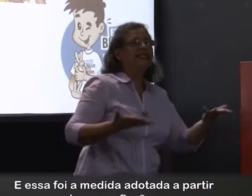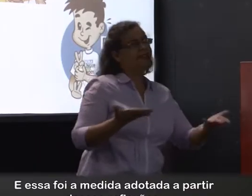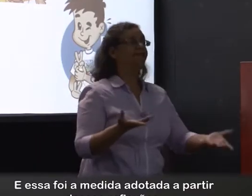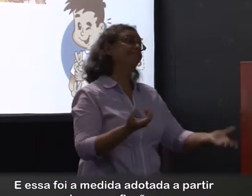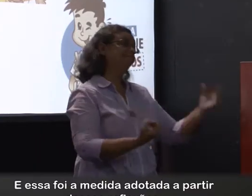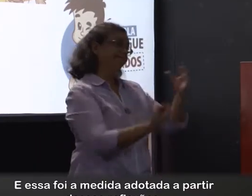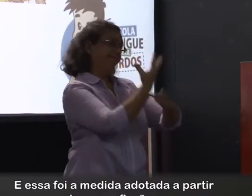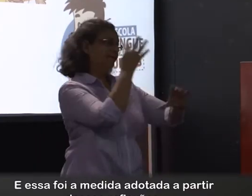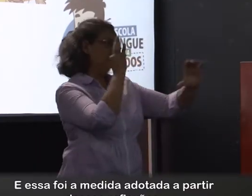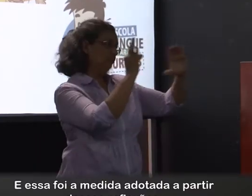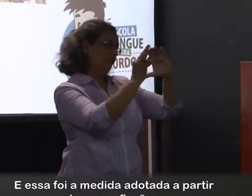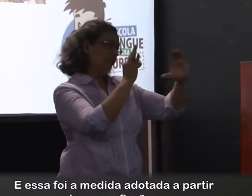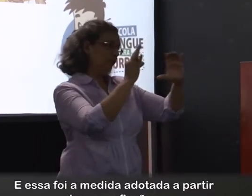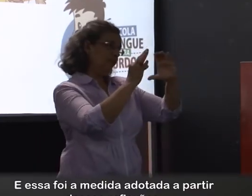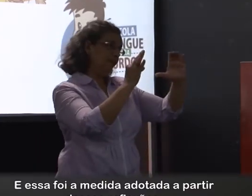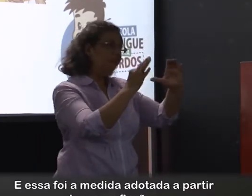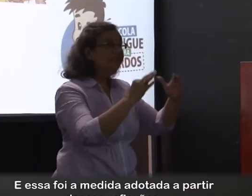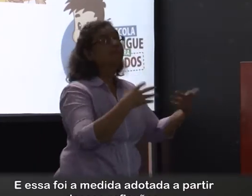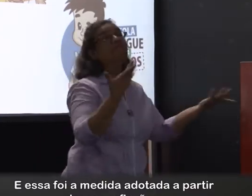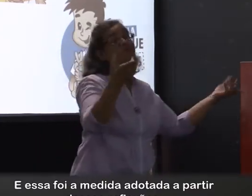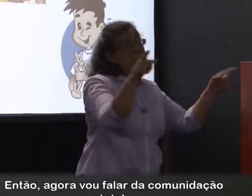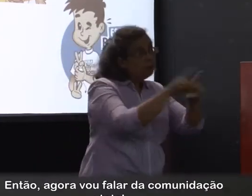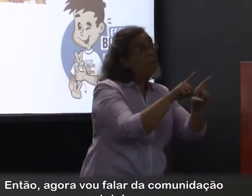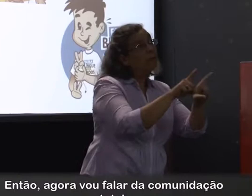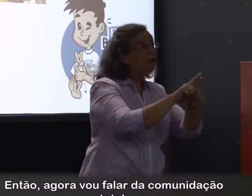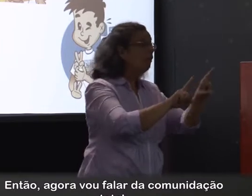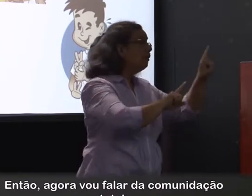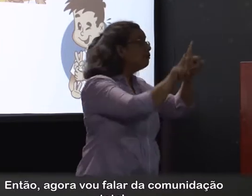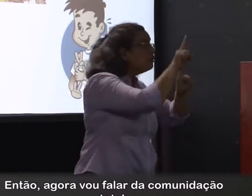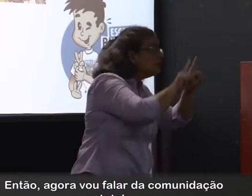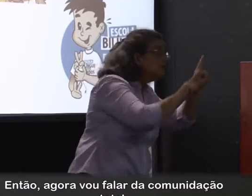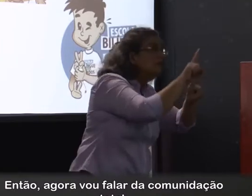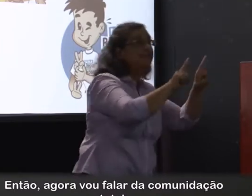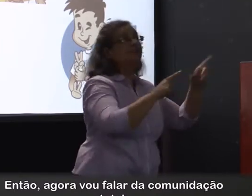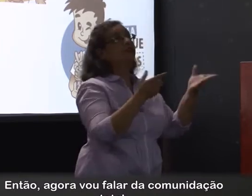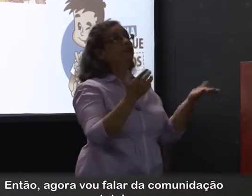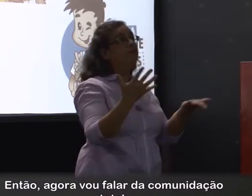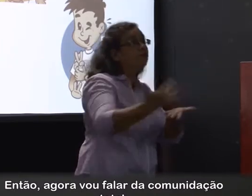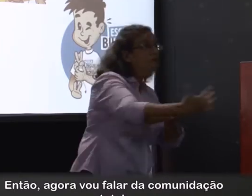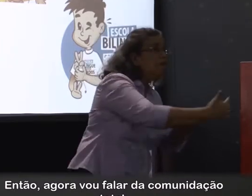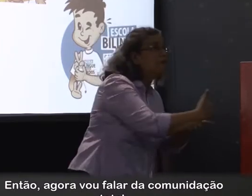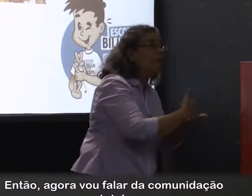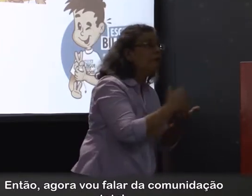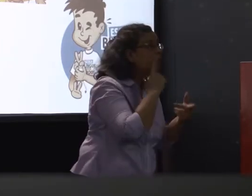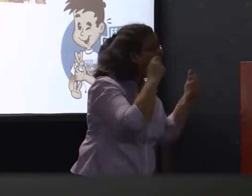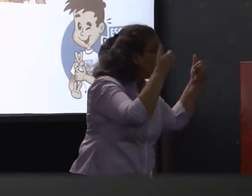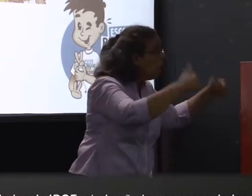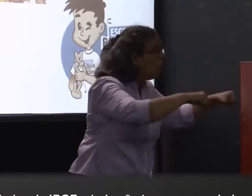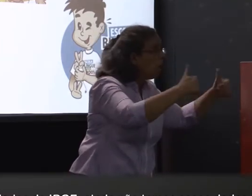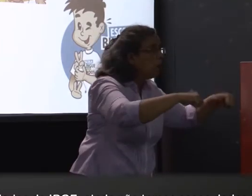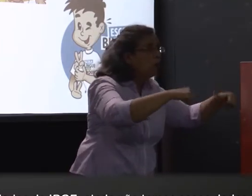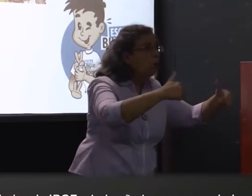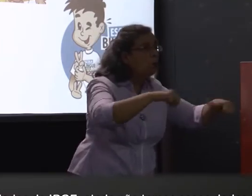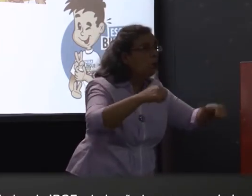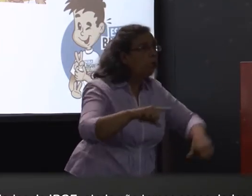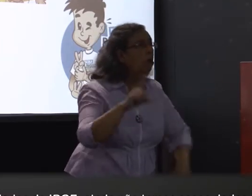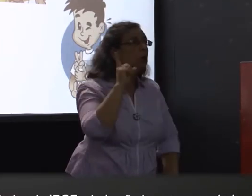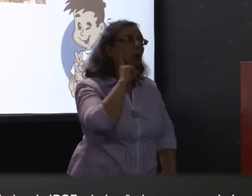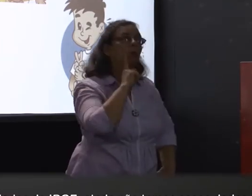essa foi a medida adotada a partir dessas reflexões. Então, agora eu vou falar da comunicação total. Os dados do IBGE,